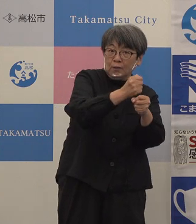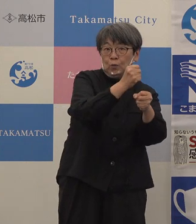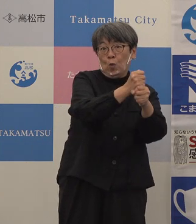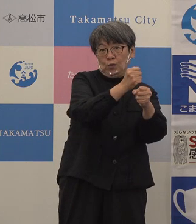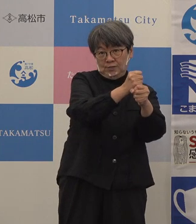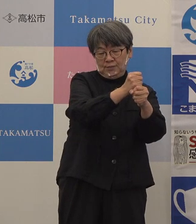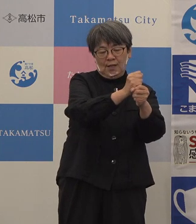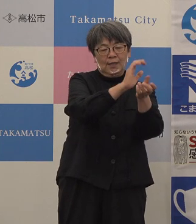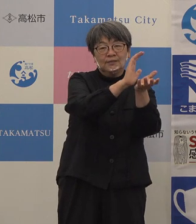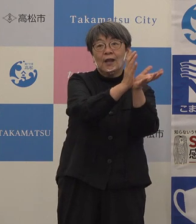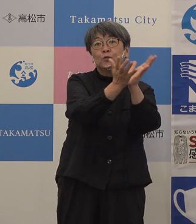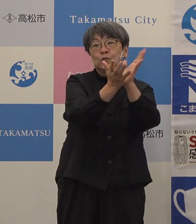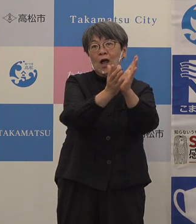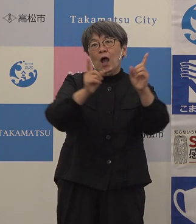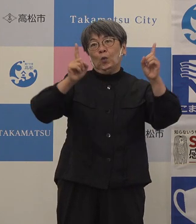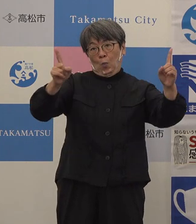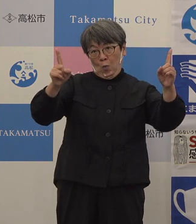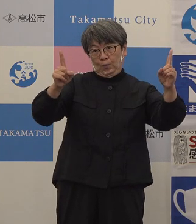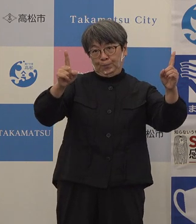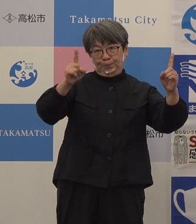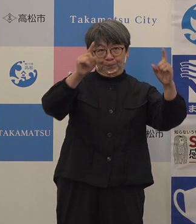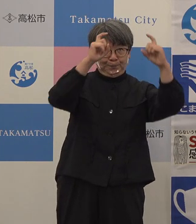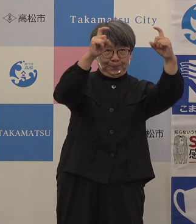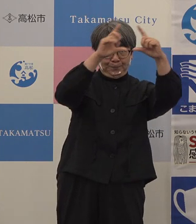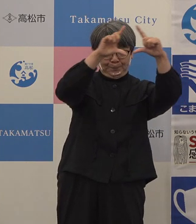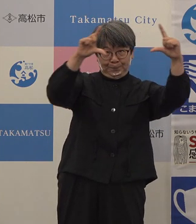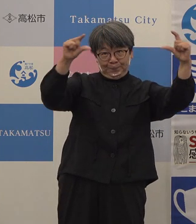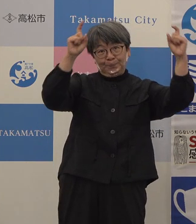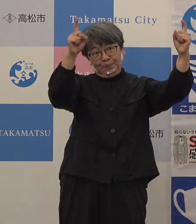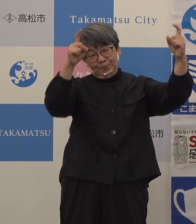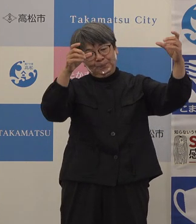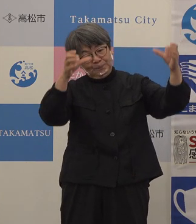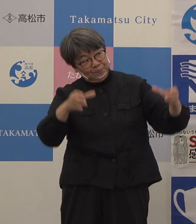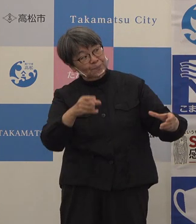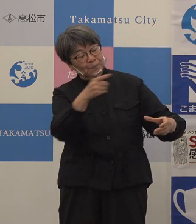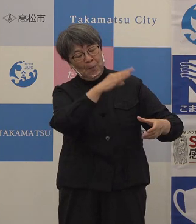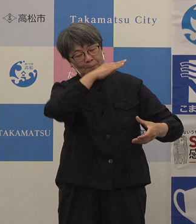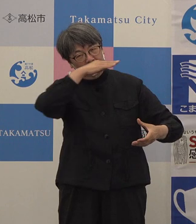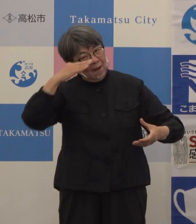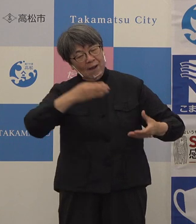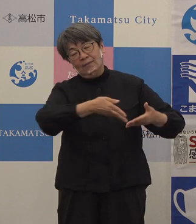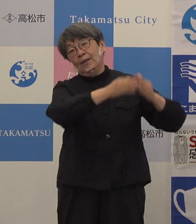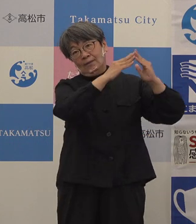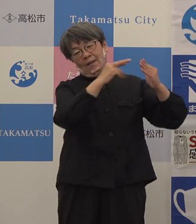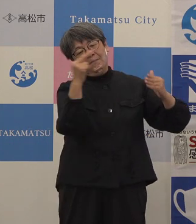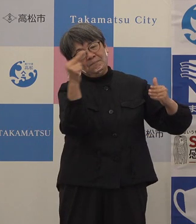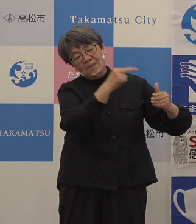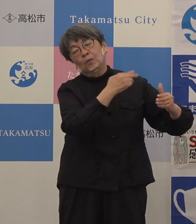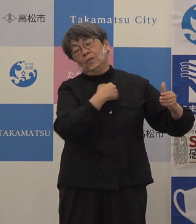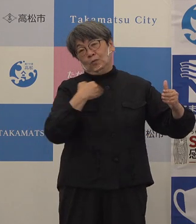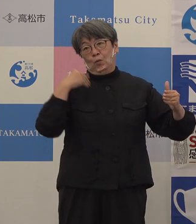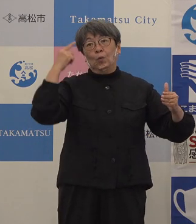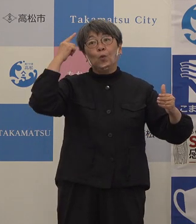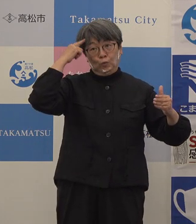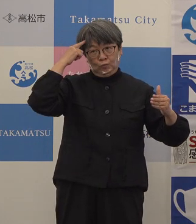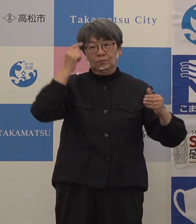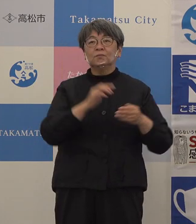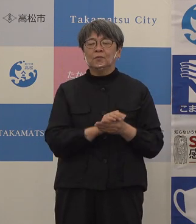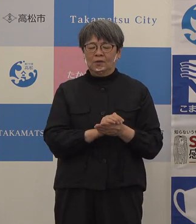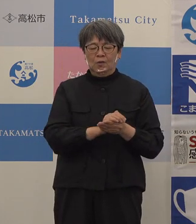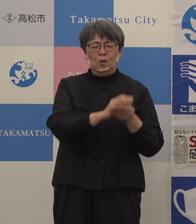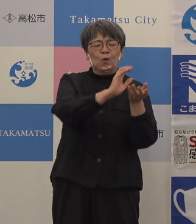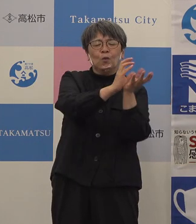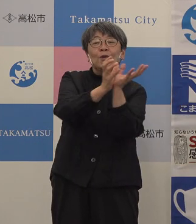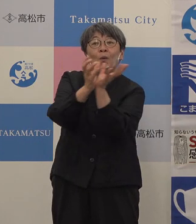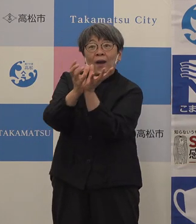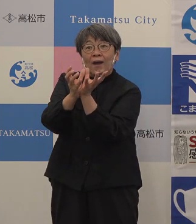桜御門、これにつきましても、その全容をご覧いただけるということでございます。フラワーフェスティバルの開催は長引くコ